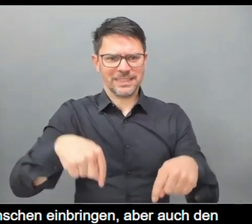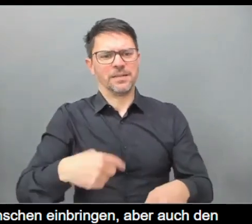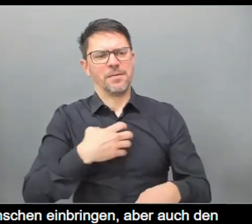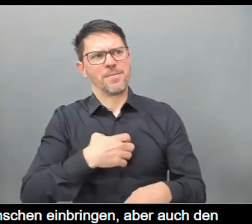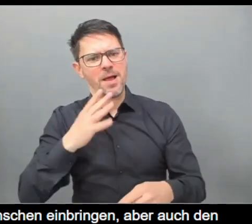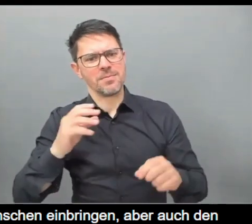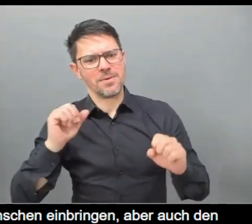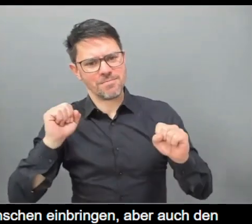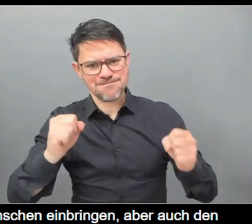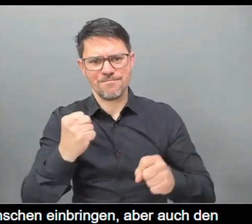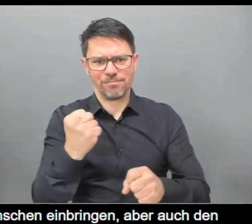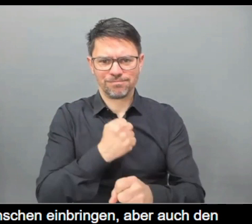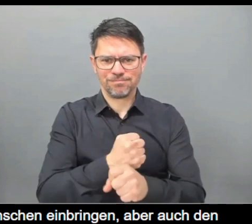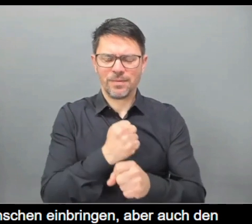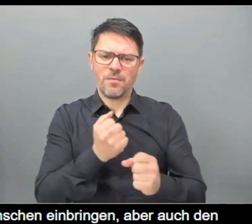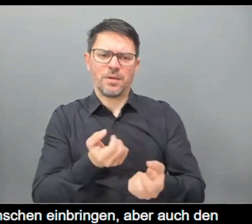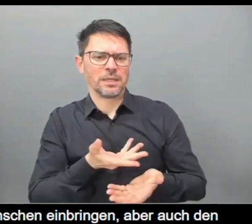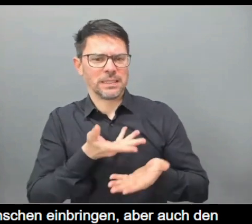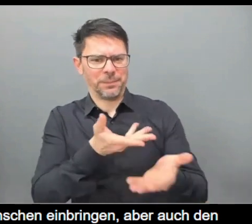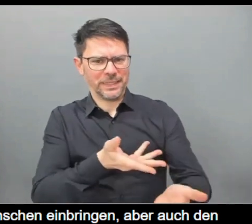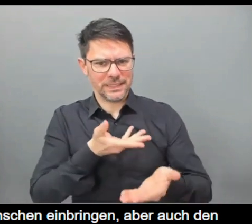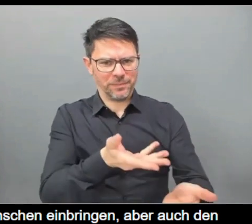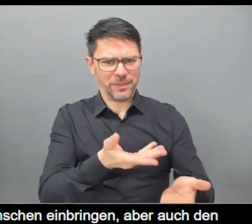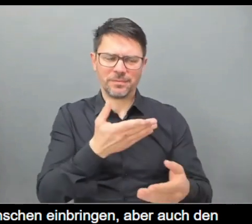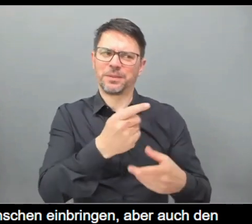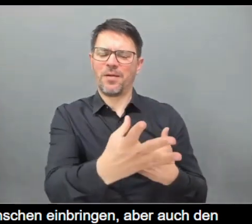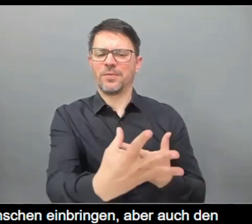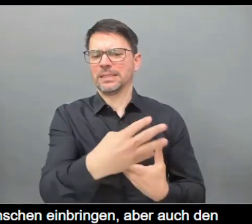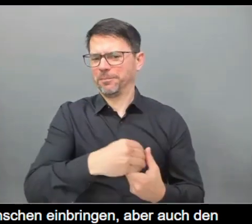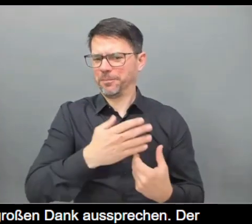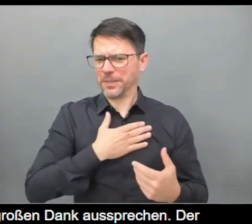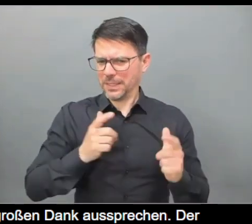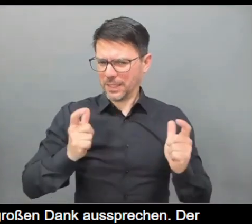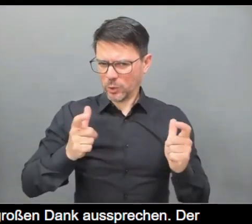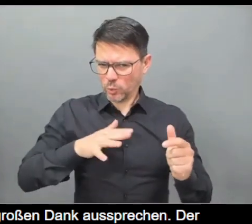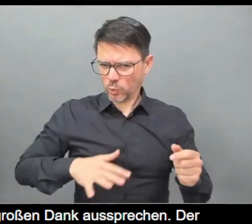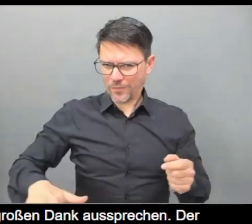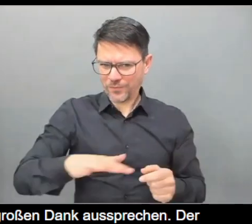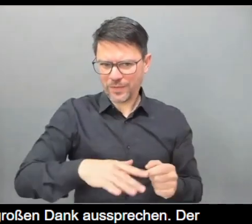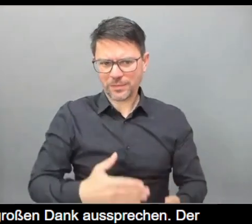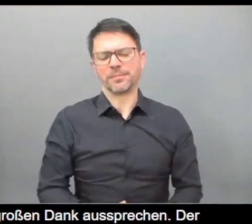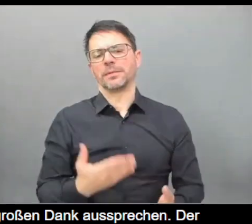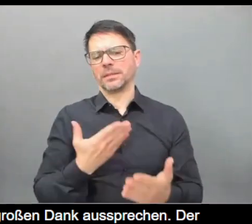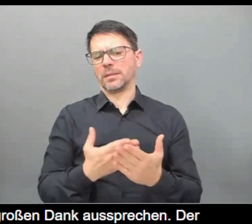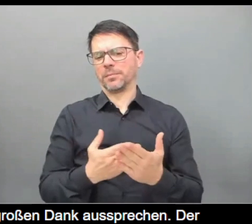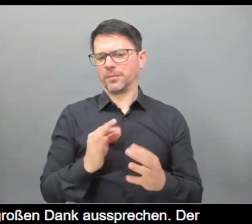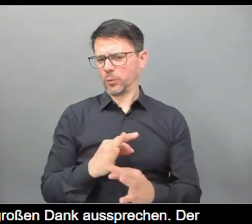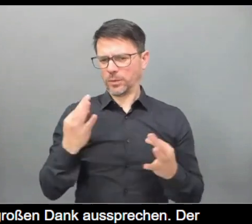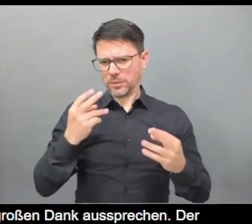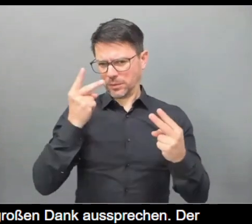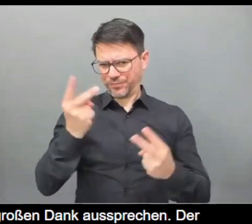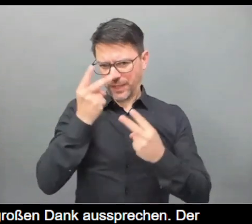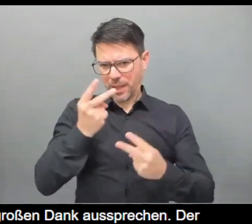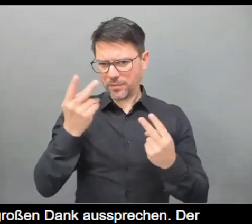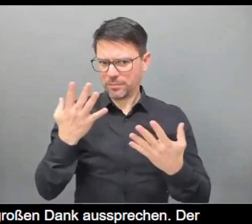das haben wir eben heute beschlossen, auch sehr praktisch mit der unentgeltlichen Abgabe von